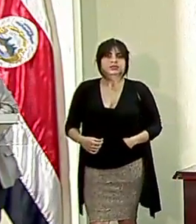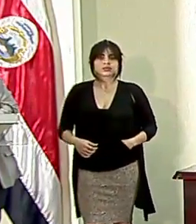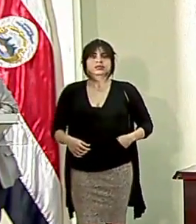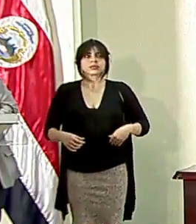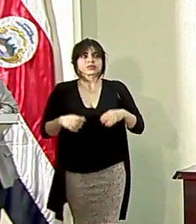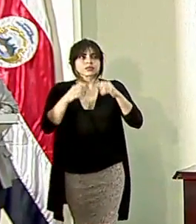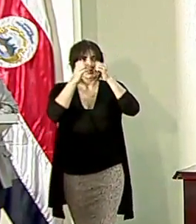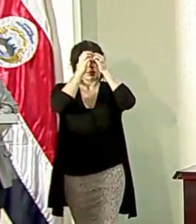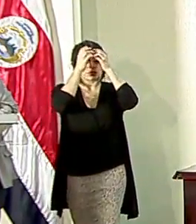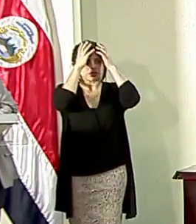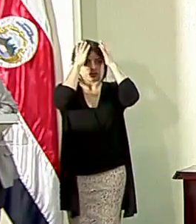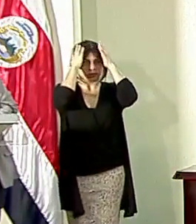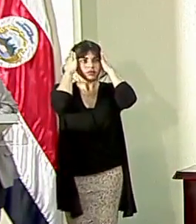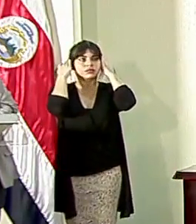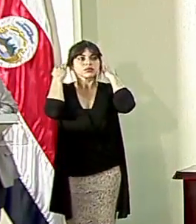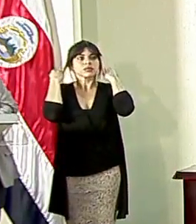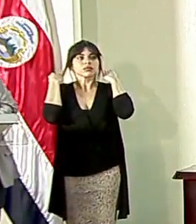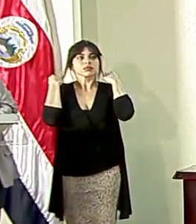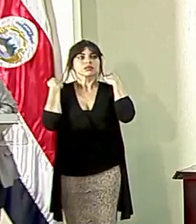Colega de la Nación, Aaron Sequeira.